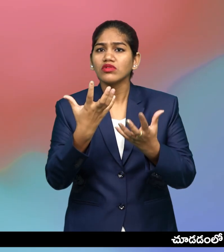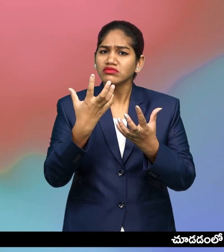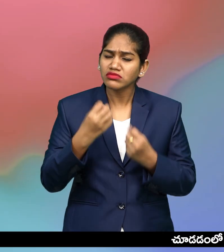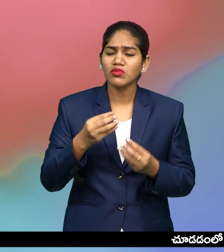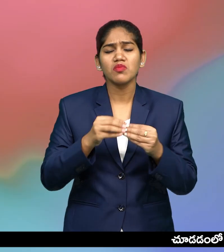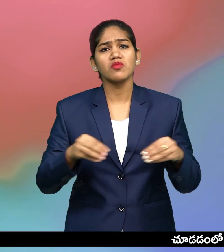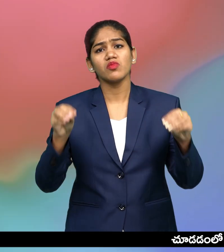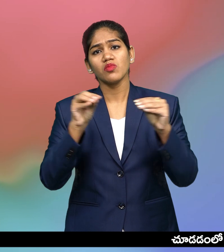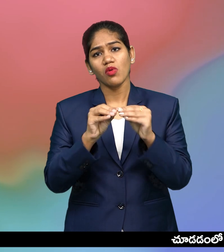ఉన్నాయి.